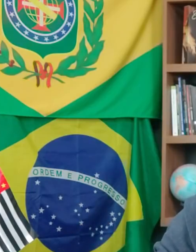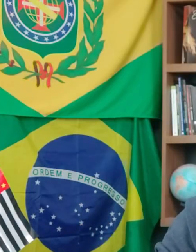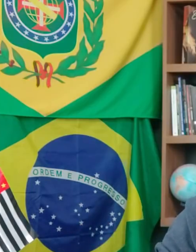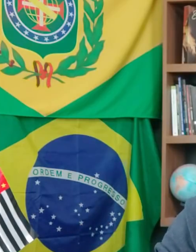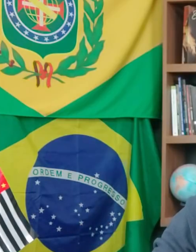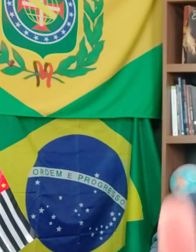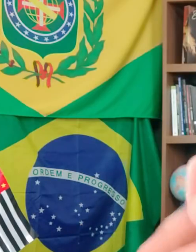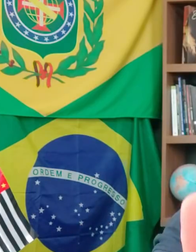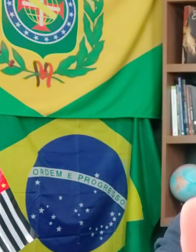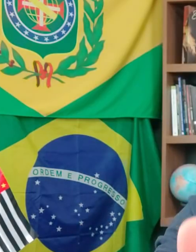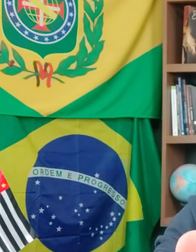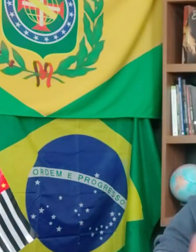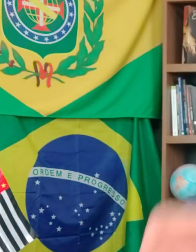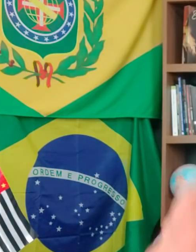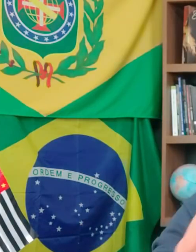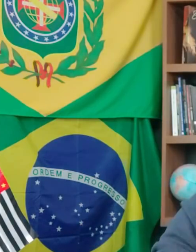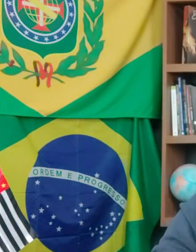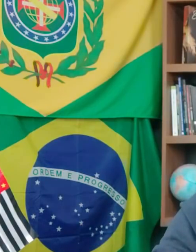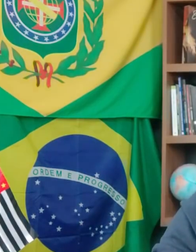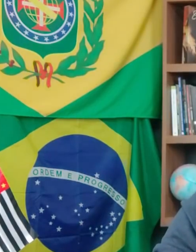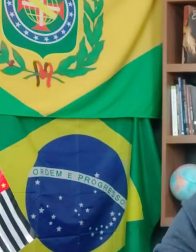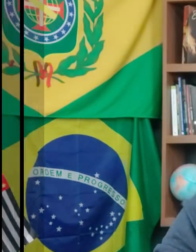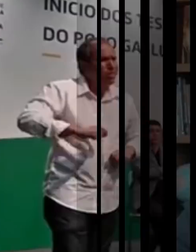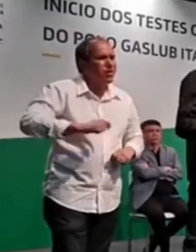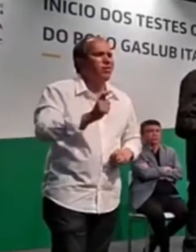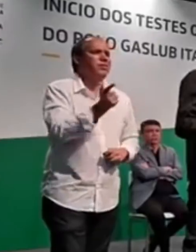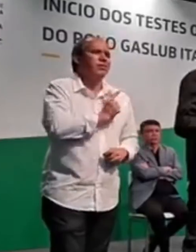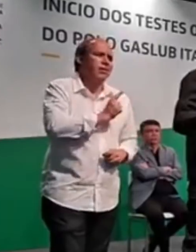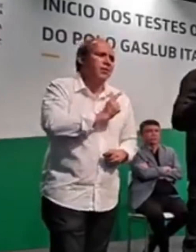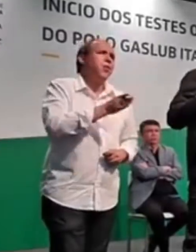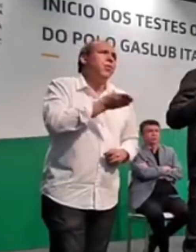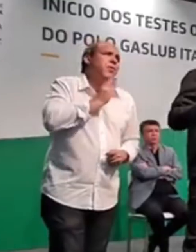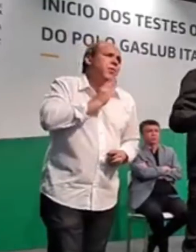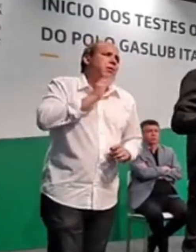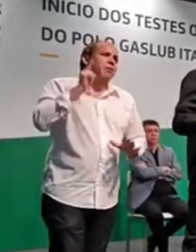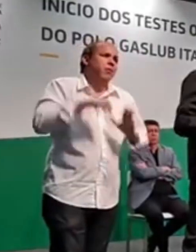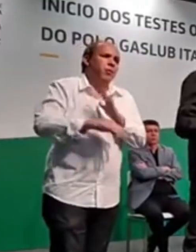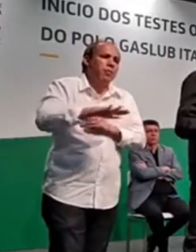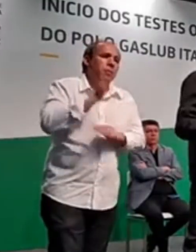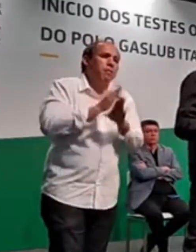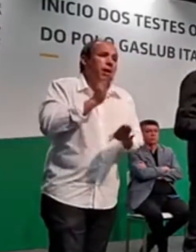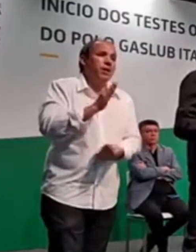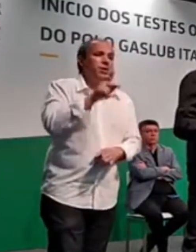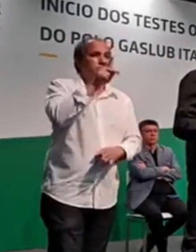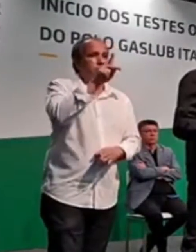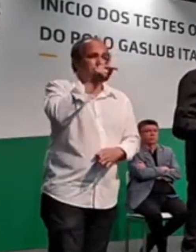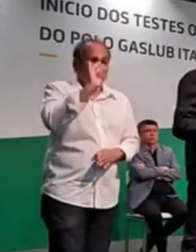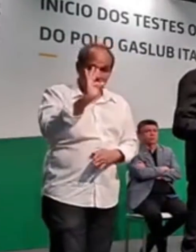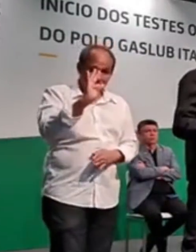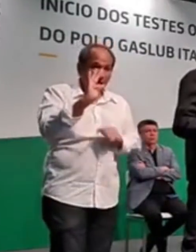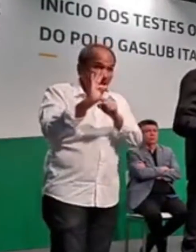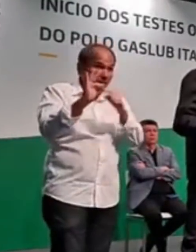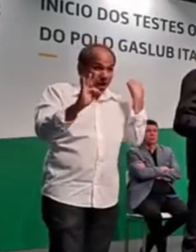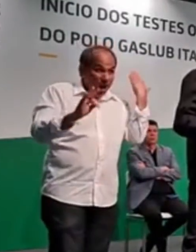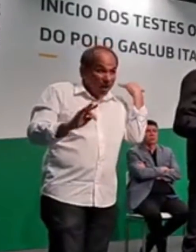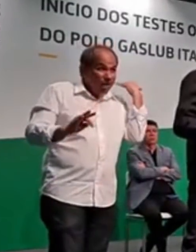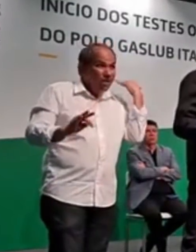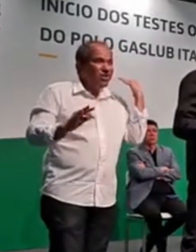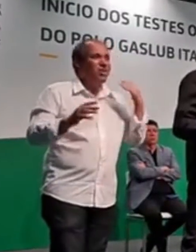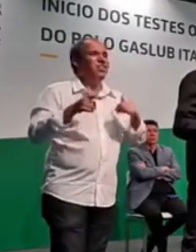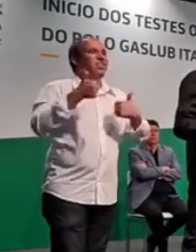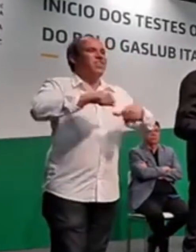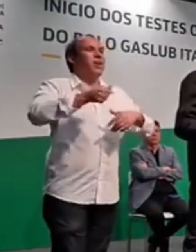nós estamos lutando. Então compartilhe e deixe o seu like. Mas o PT, que chegou com um